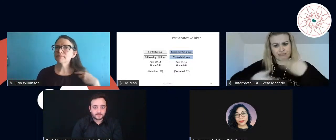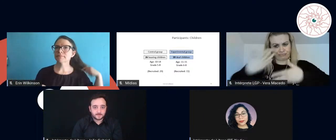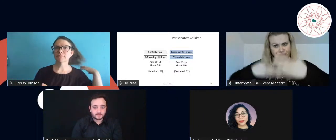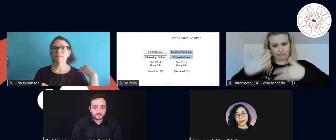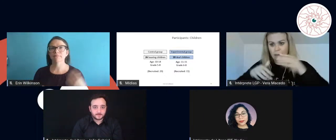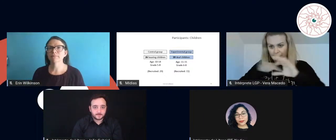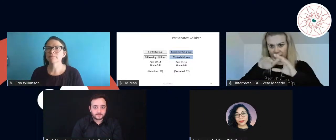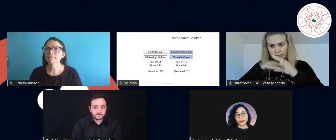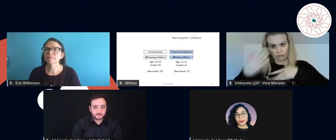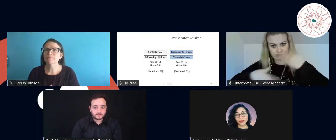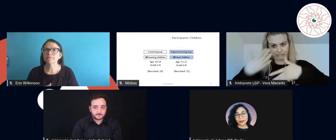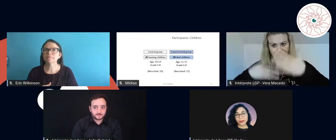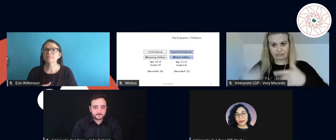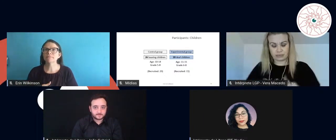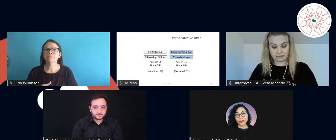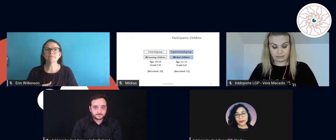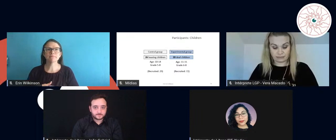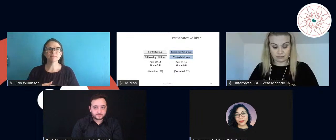pesquisa.